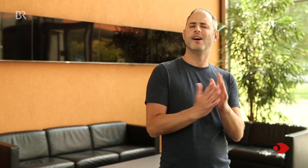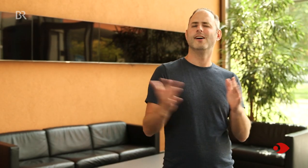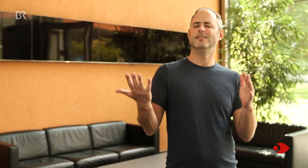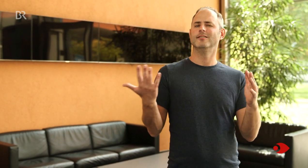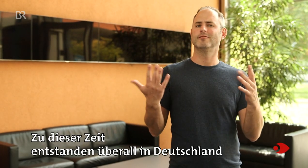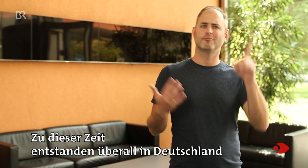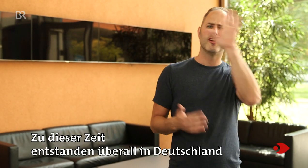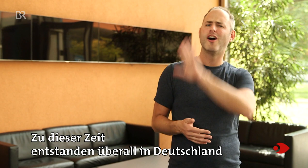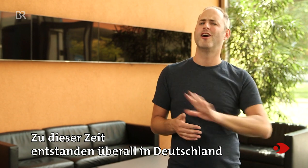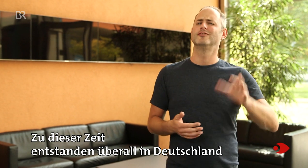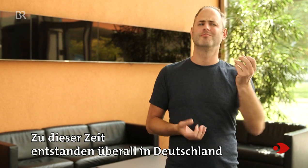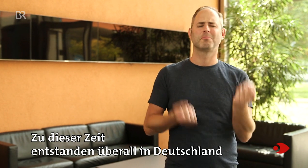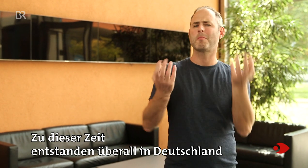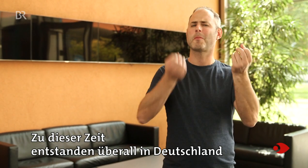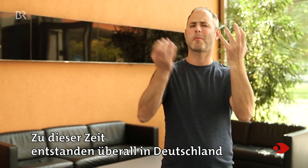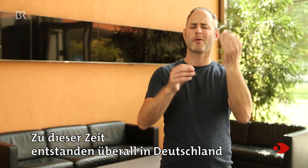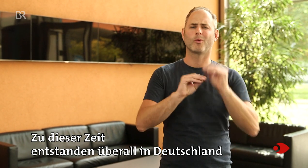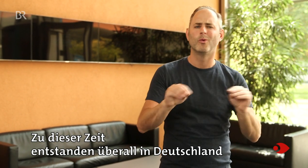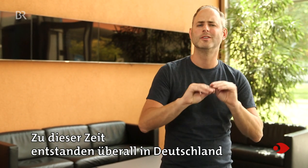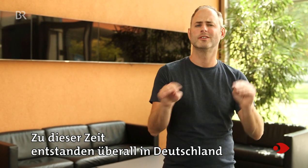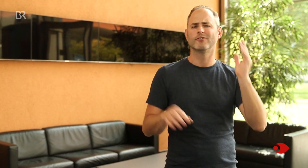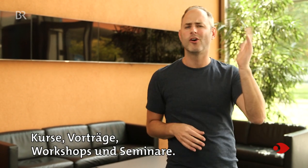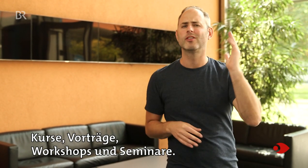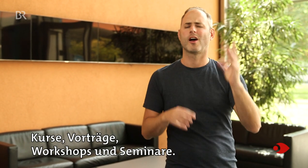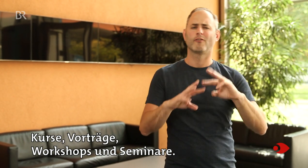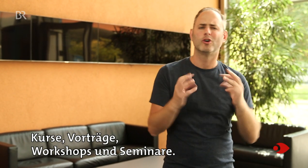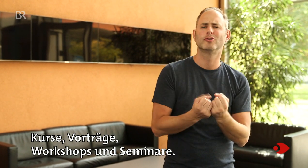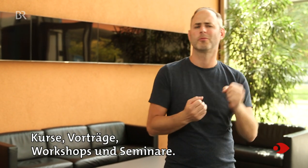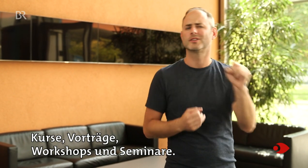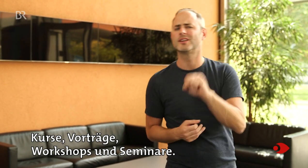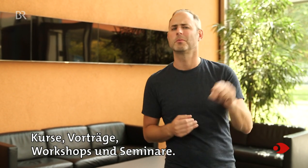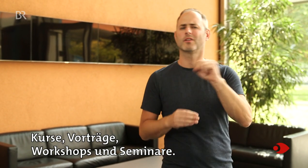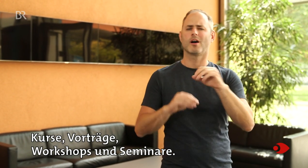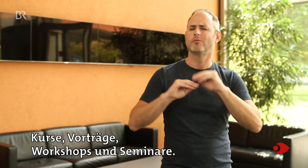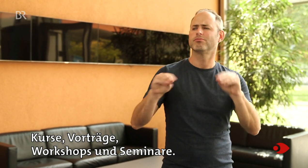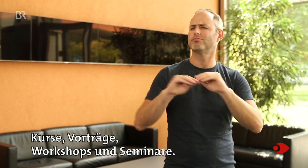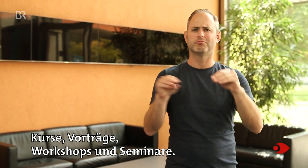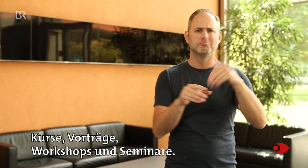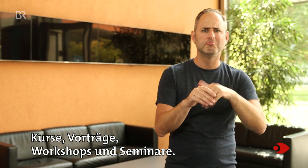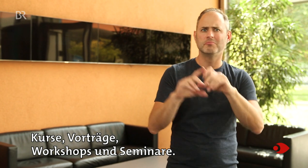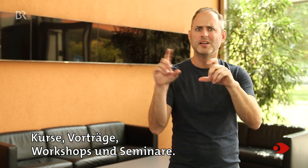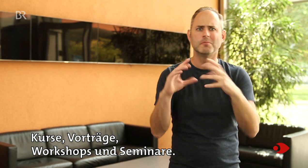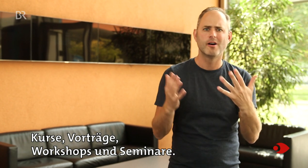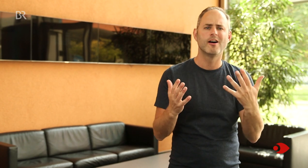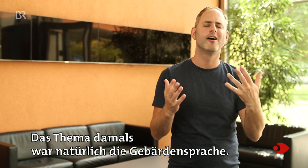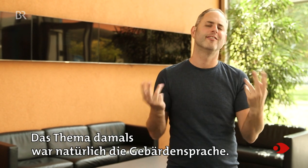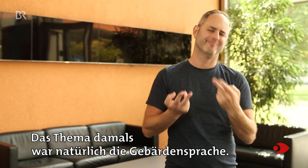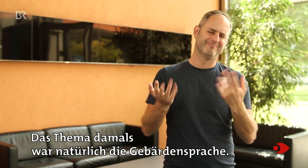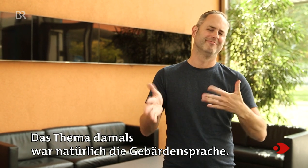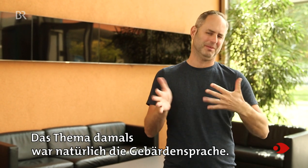Zu dieser Zeit entstanden überall in Deutschland Kurse, Vorträge, Workshops und Seminare. Das Thema